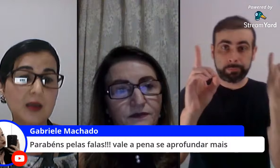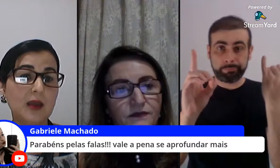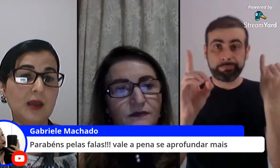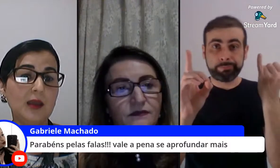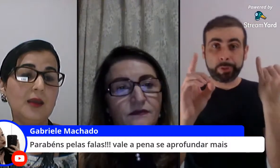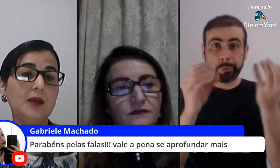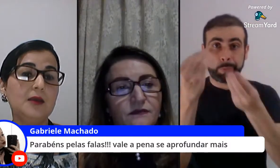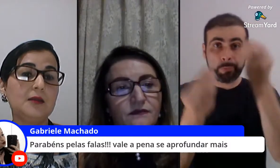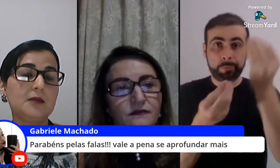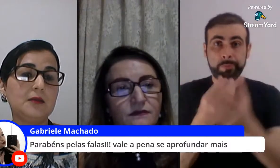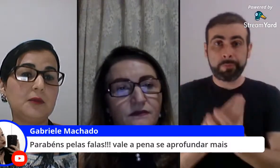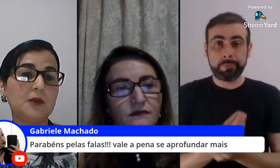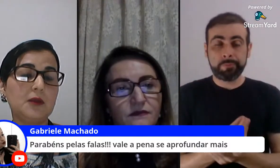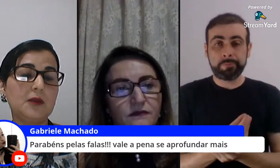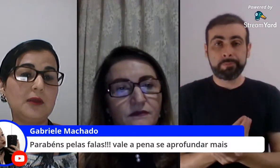né